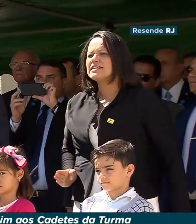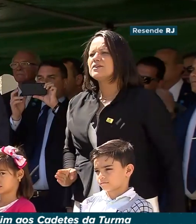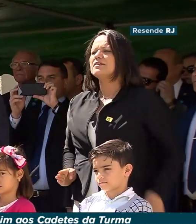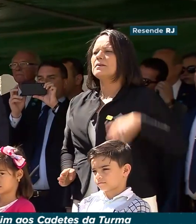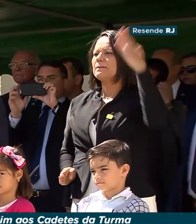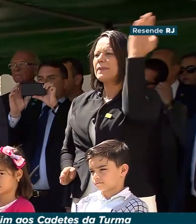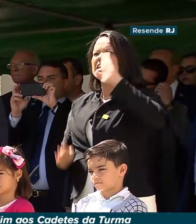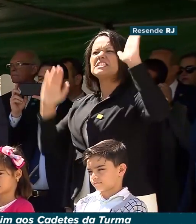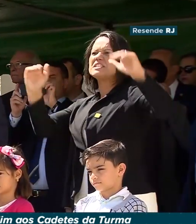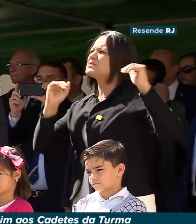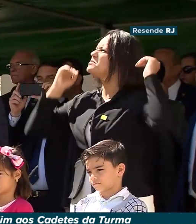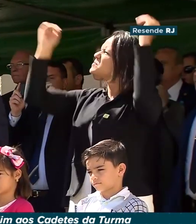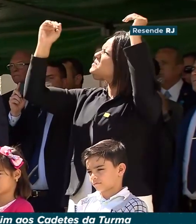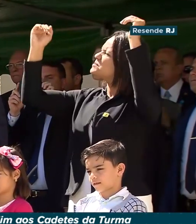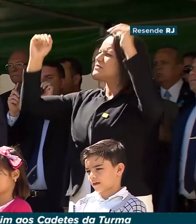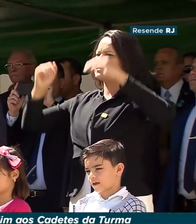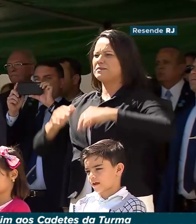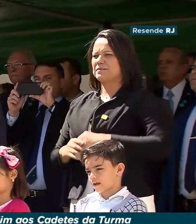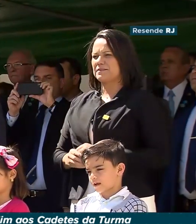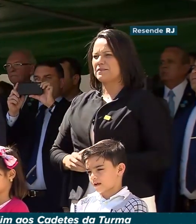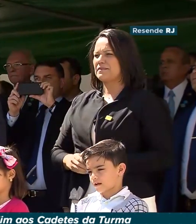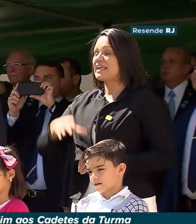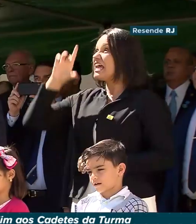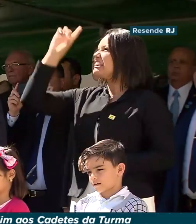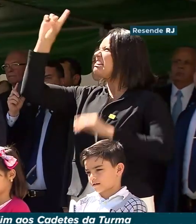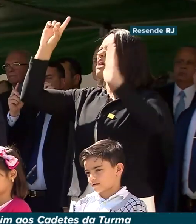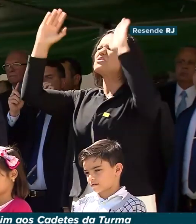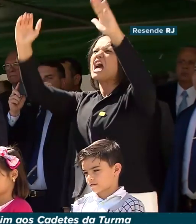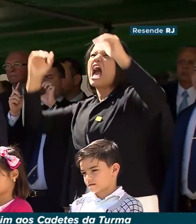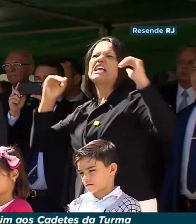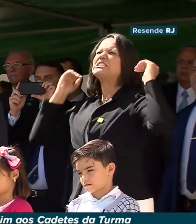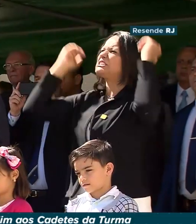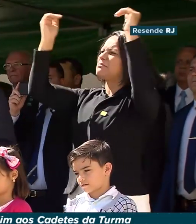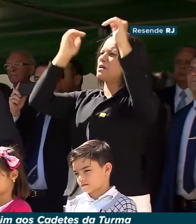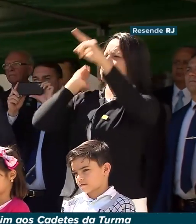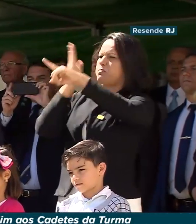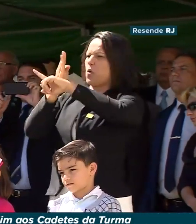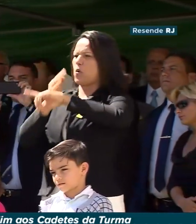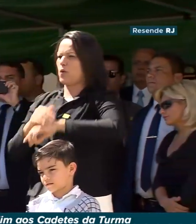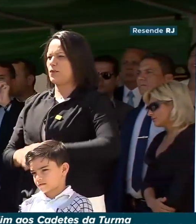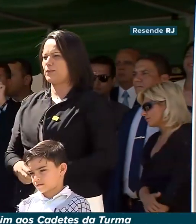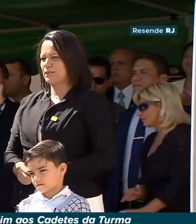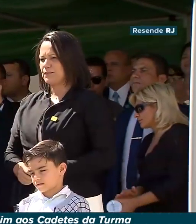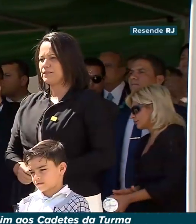Acima de tudo! Deus acima de todos!